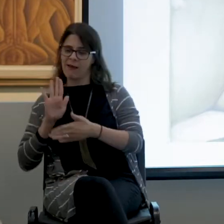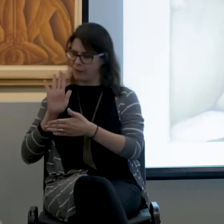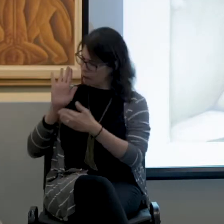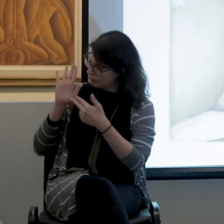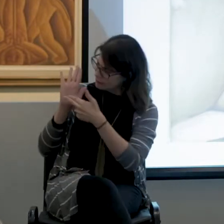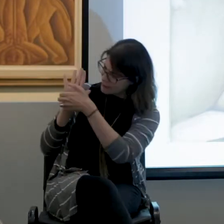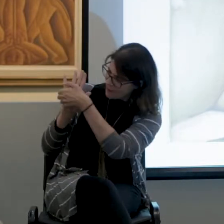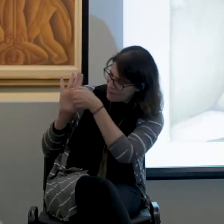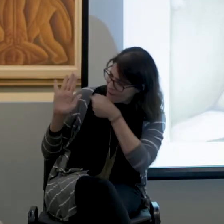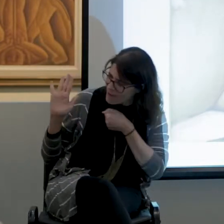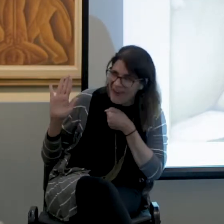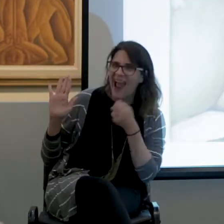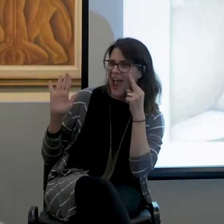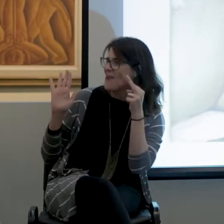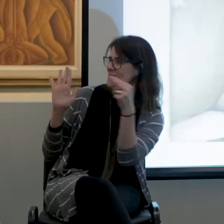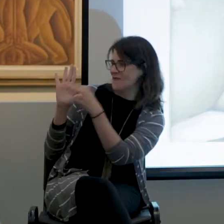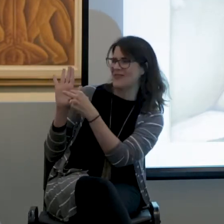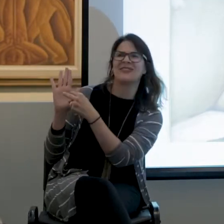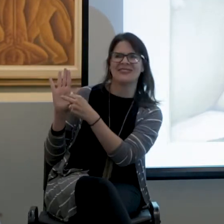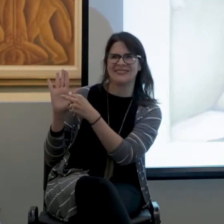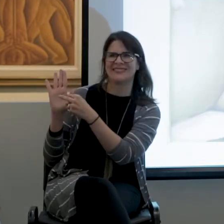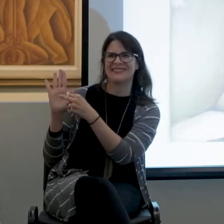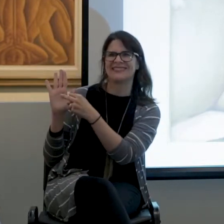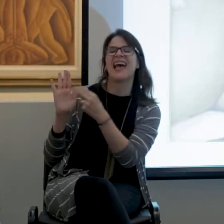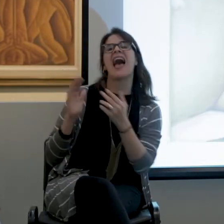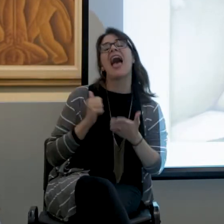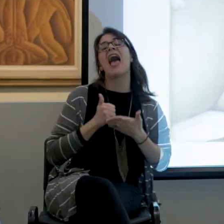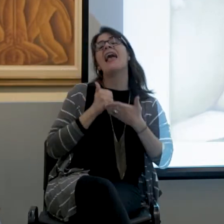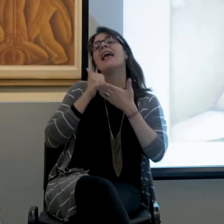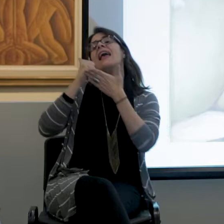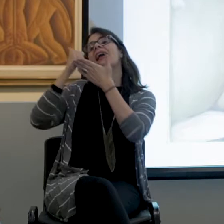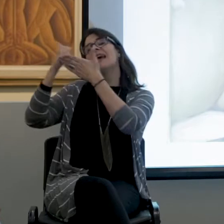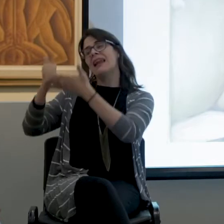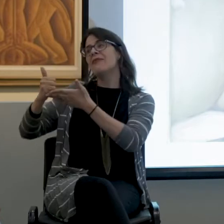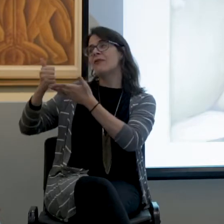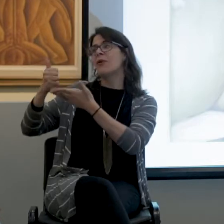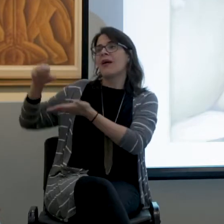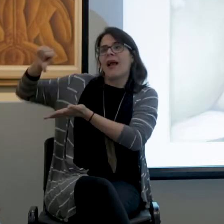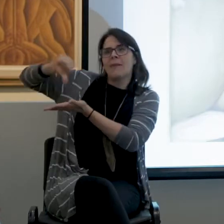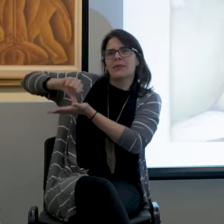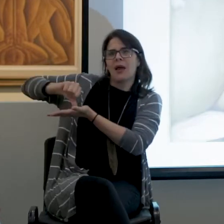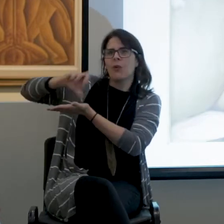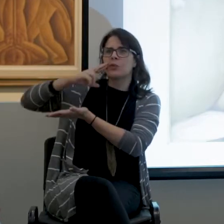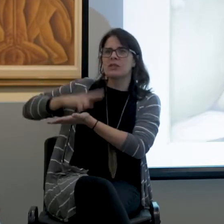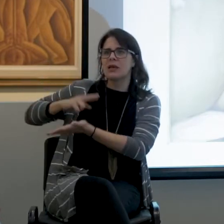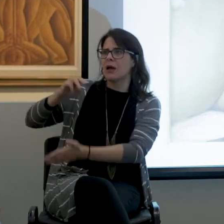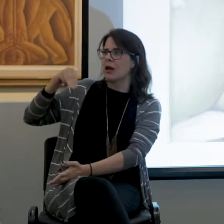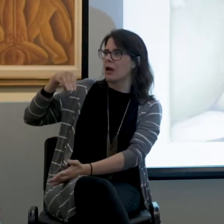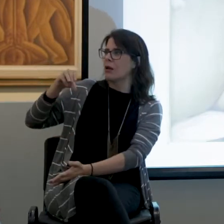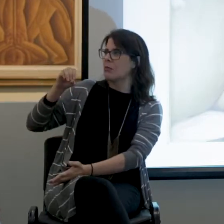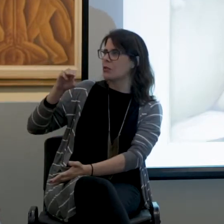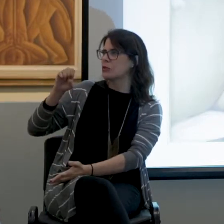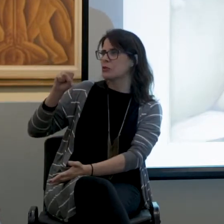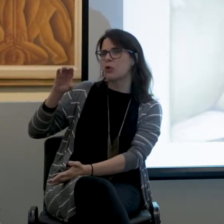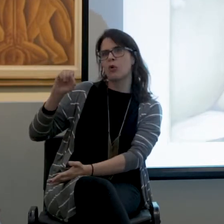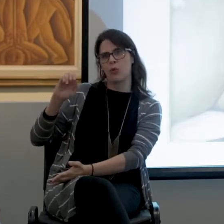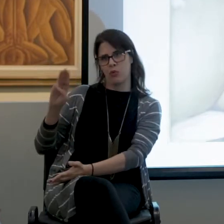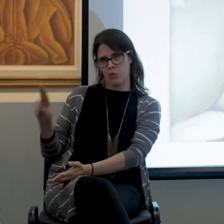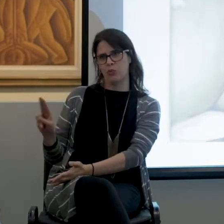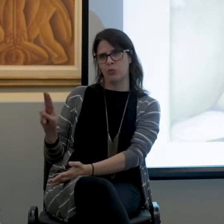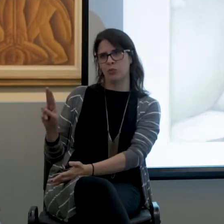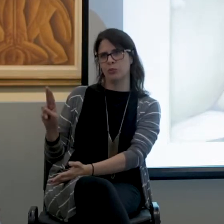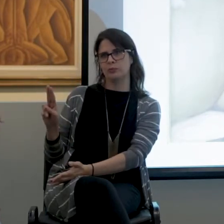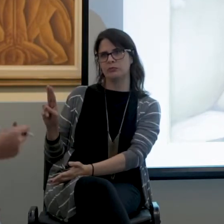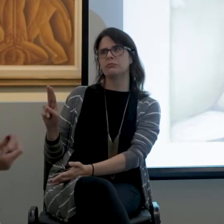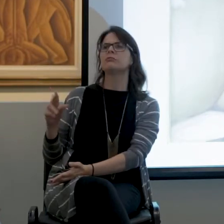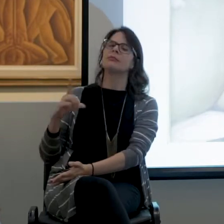quadro. E aí o quadro foi parar em Moscou. Passou pela mão de um monte de proprietários,